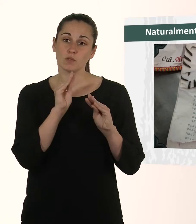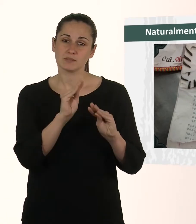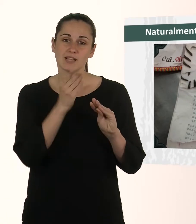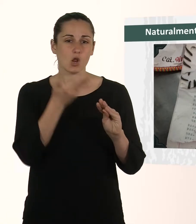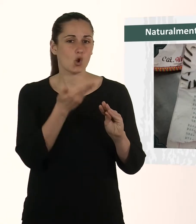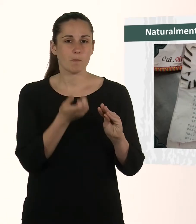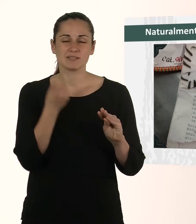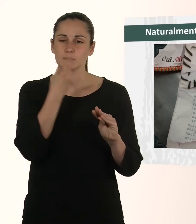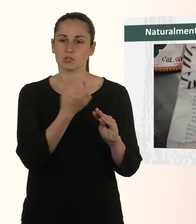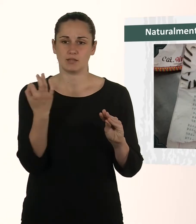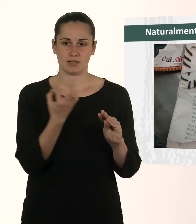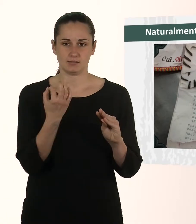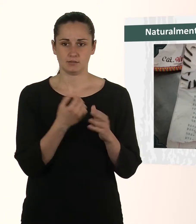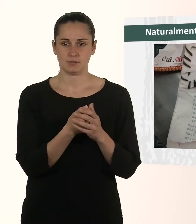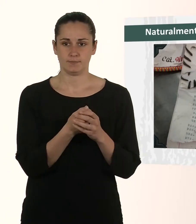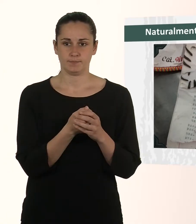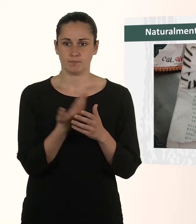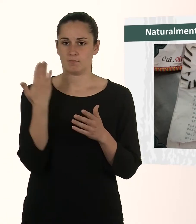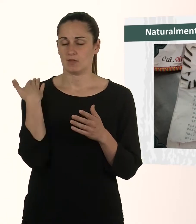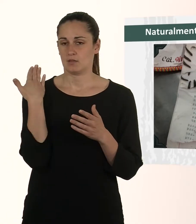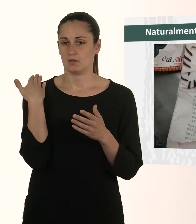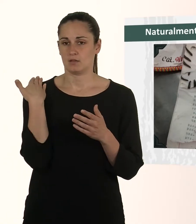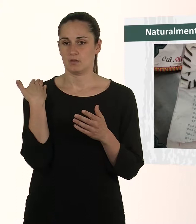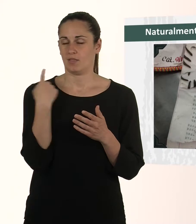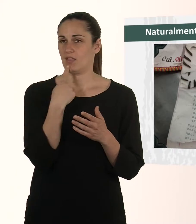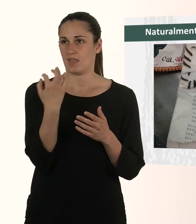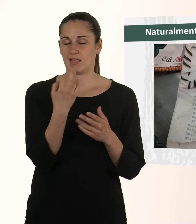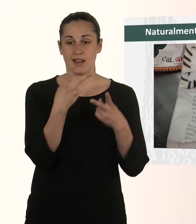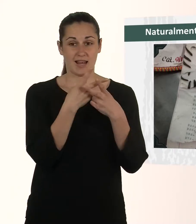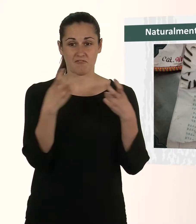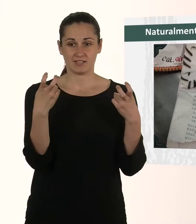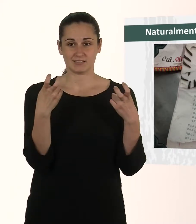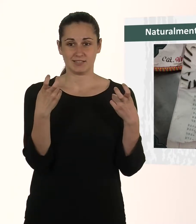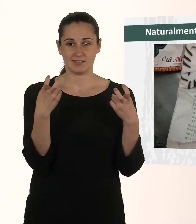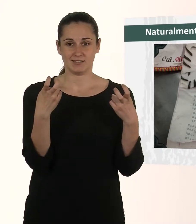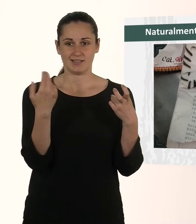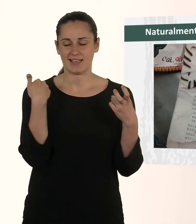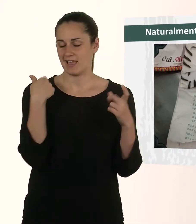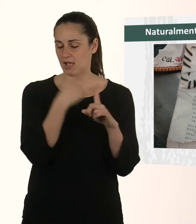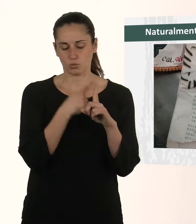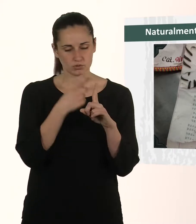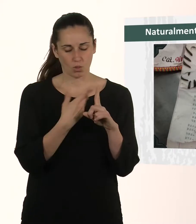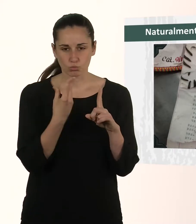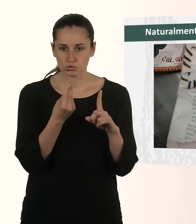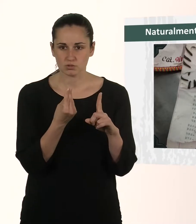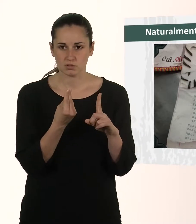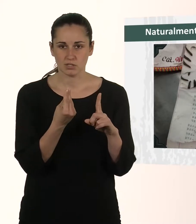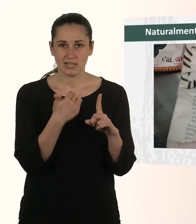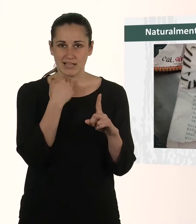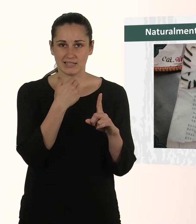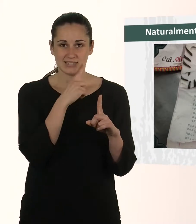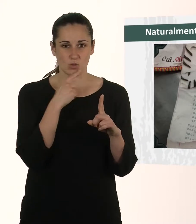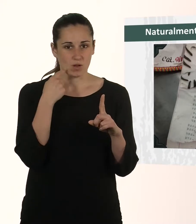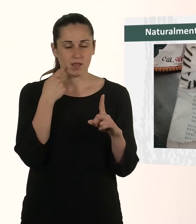él retomaba aquí sí la frase que ya está tan usada que ya nos duele, ¿no? Hasta